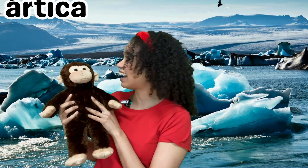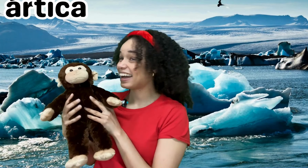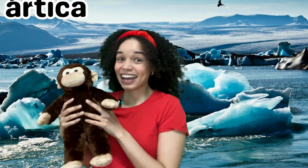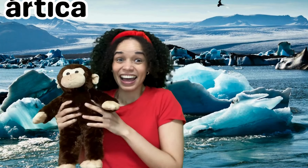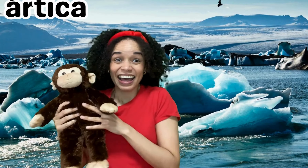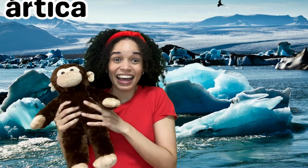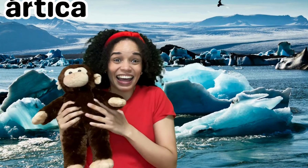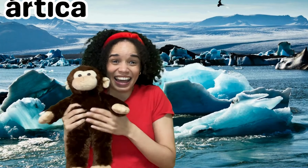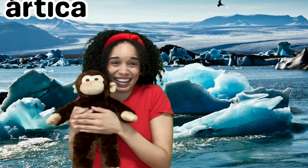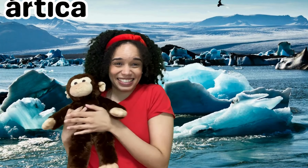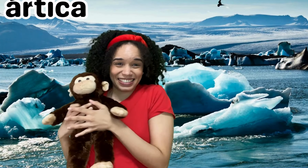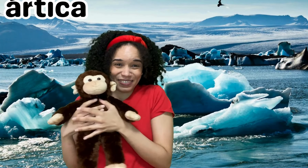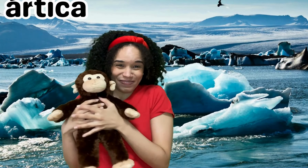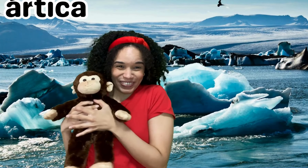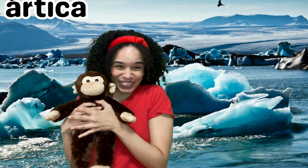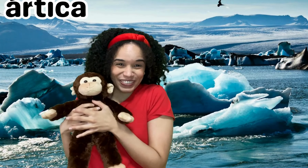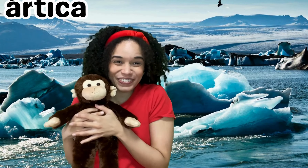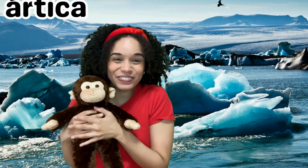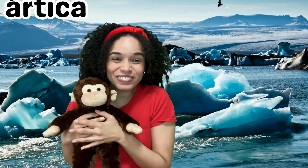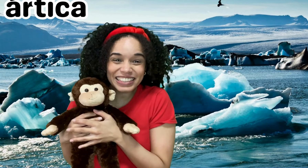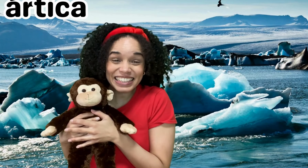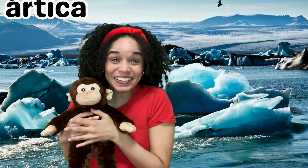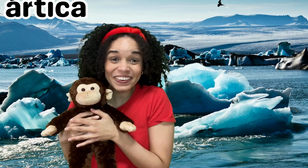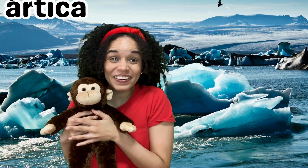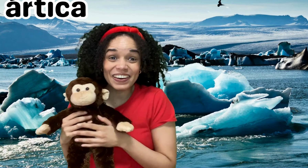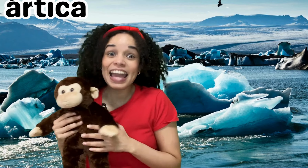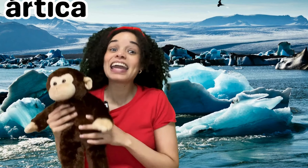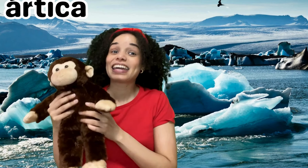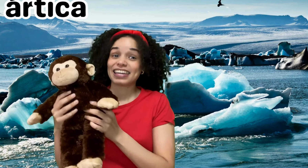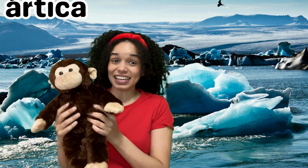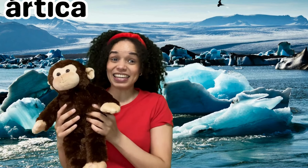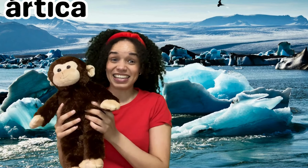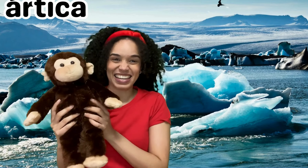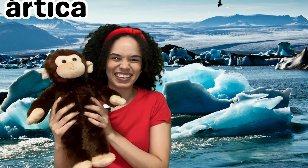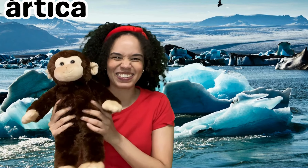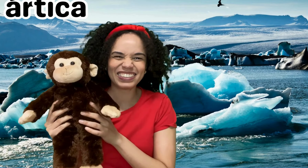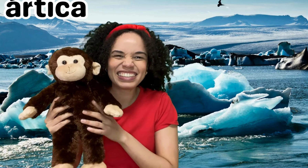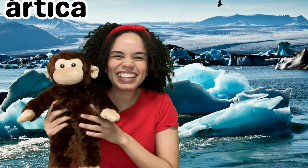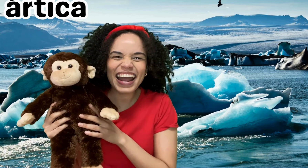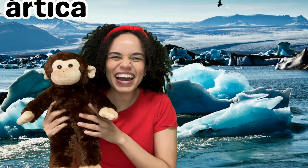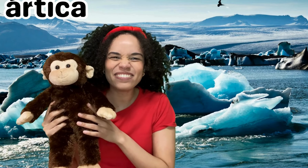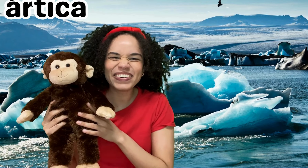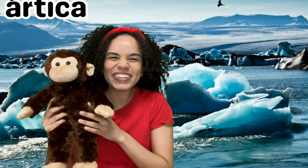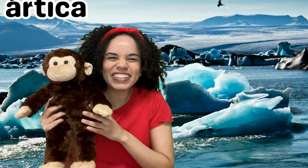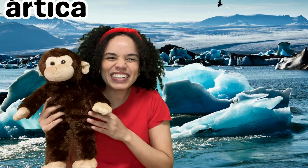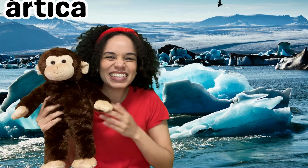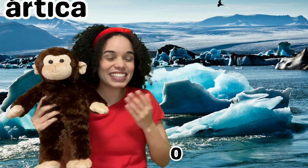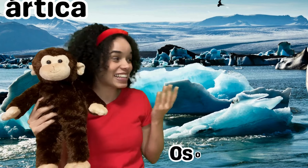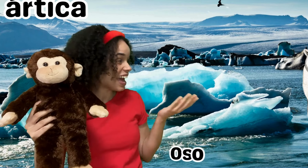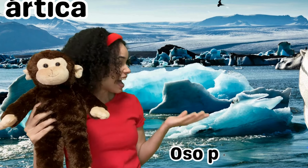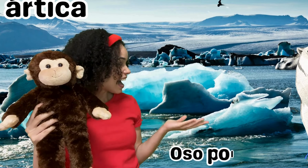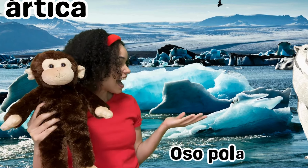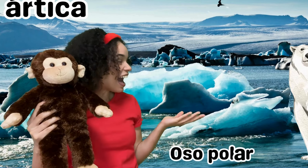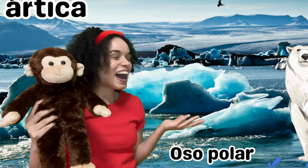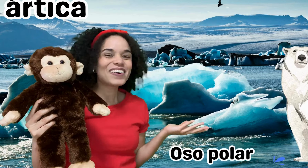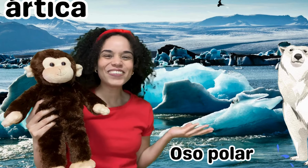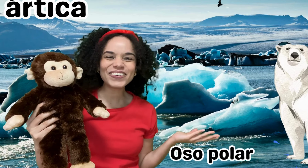ártica hace mucho frío y encontramos a un